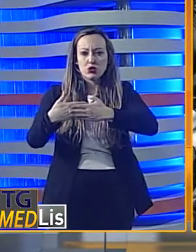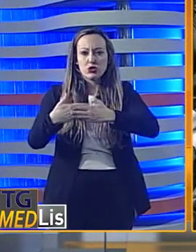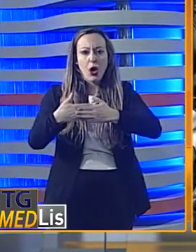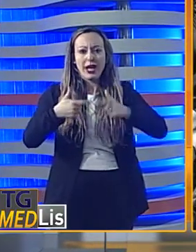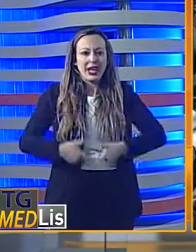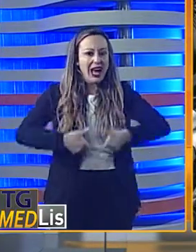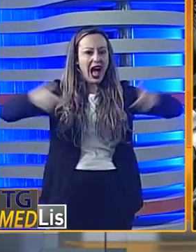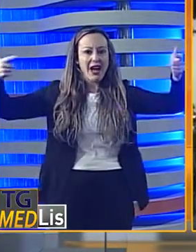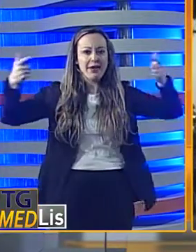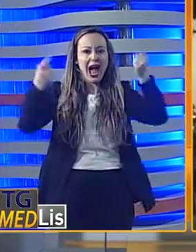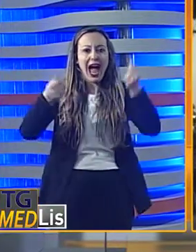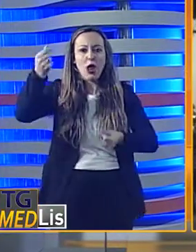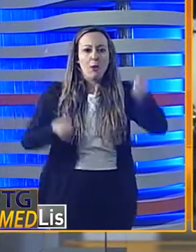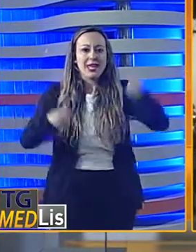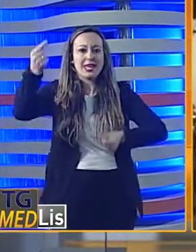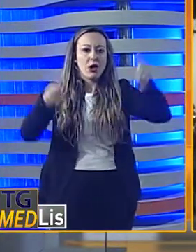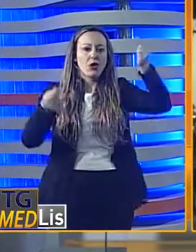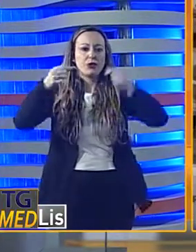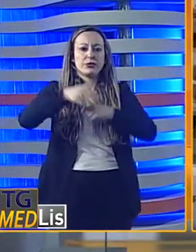economico.